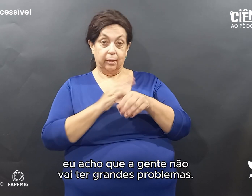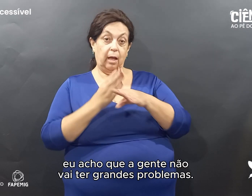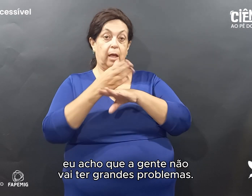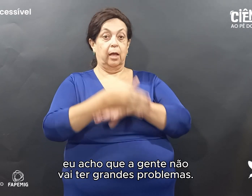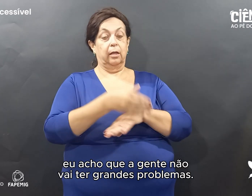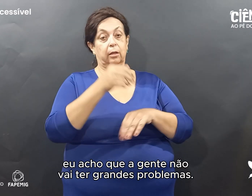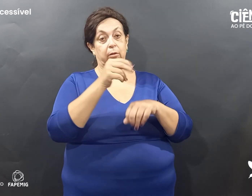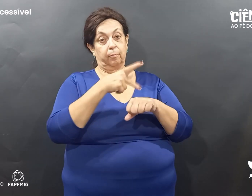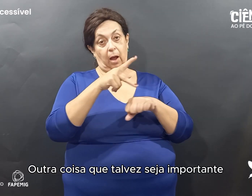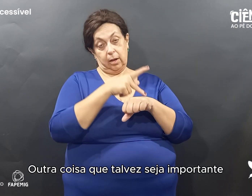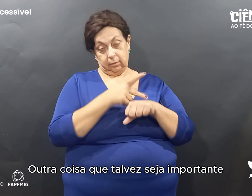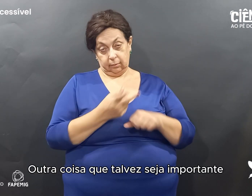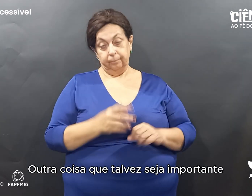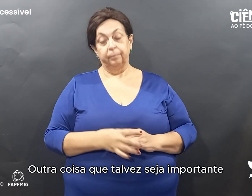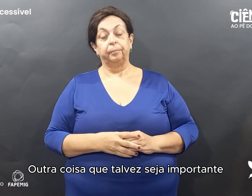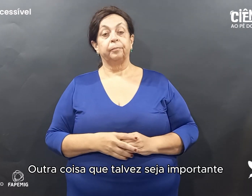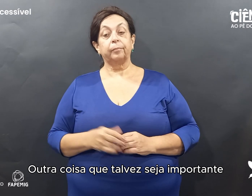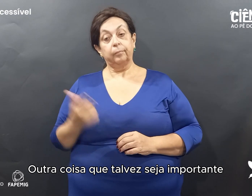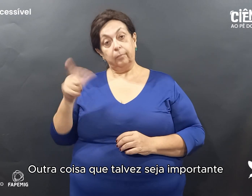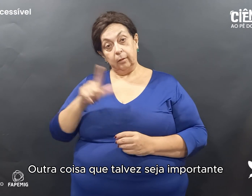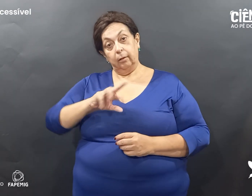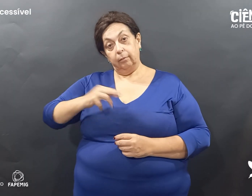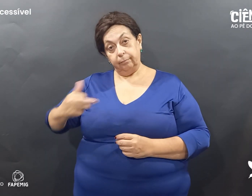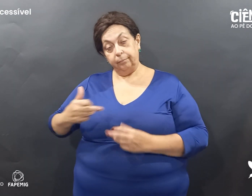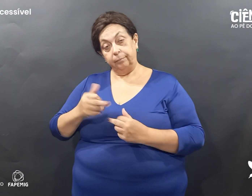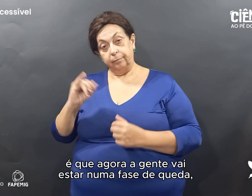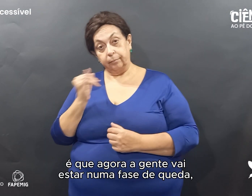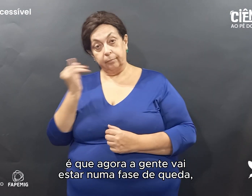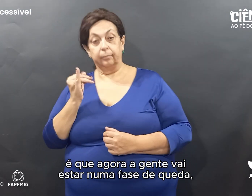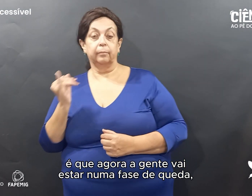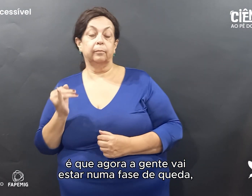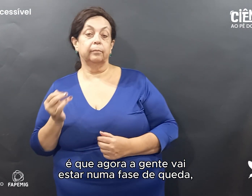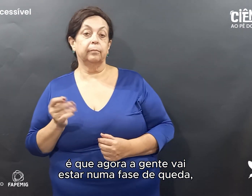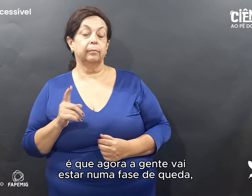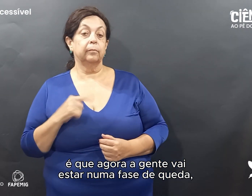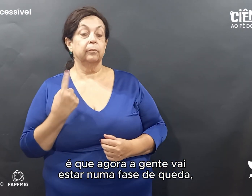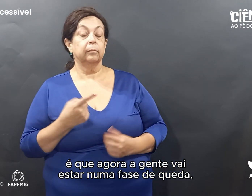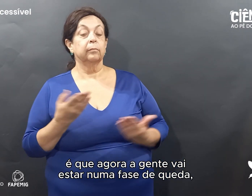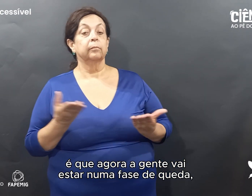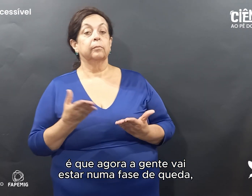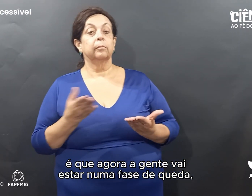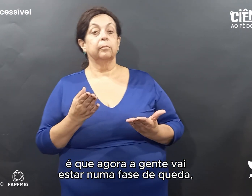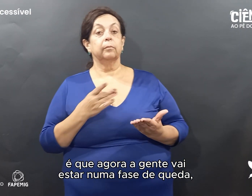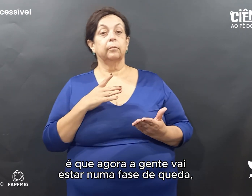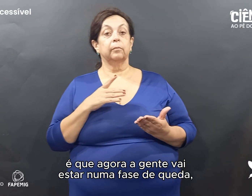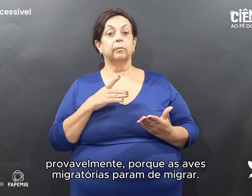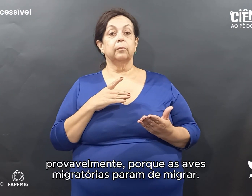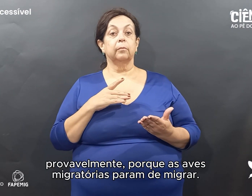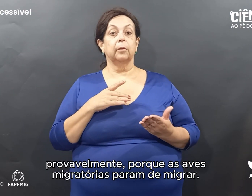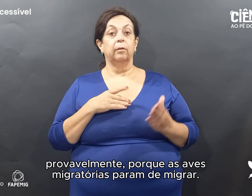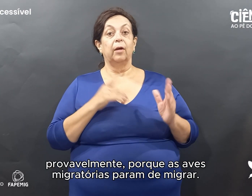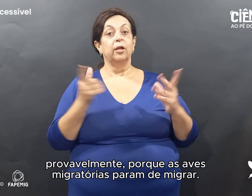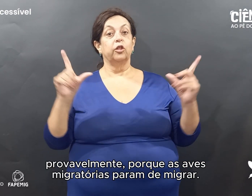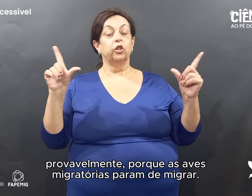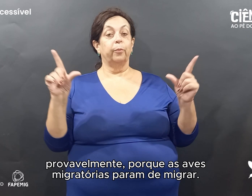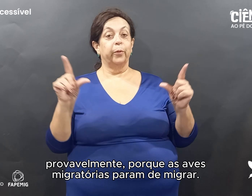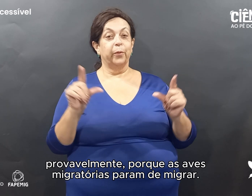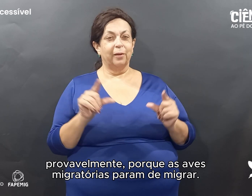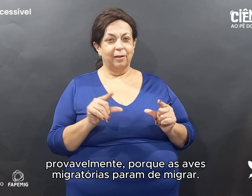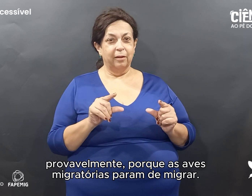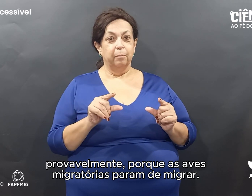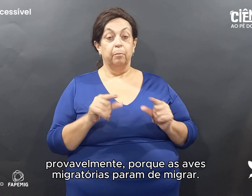gente não vai ter grandes problemas. Outra coisa que talvez seja importante é que agora a gente vai estar numa fase de queda, provavelmente, porque as